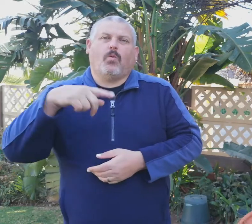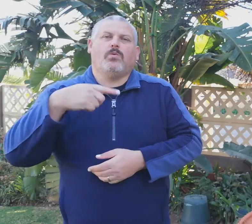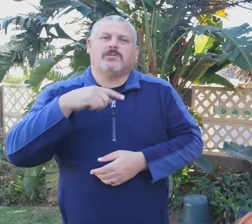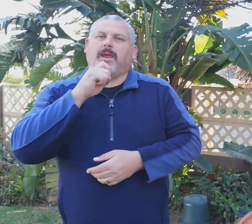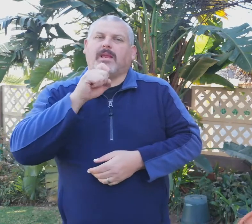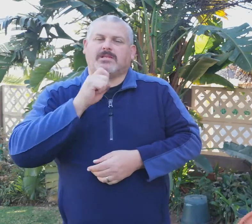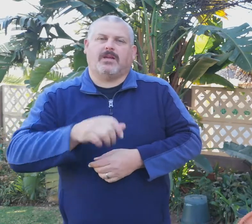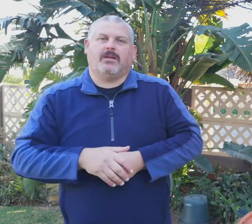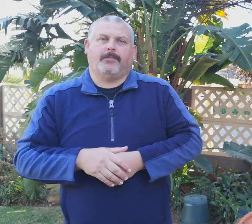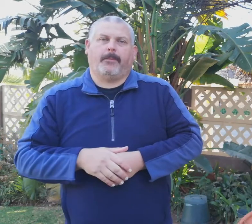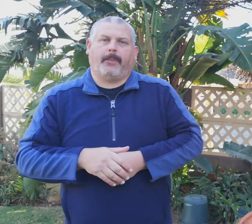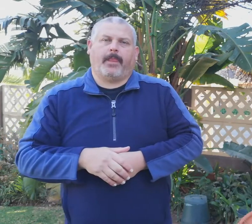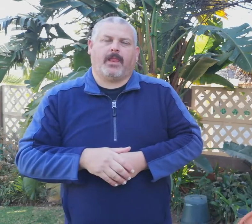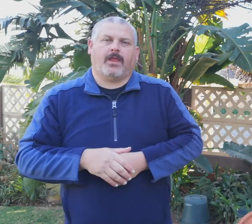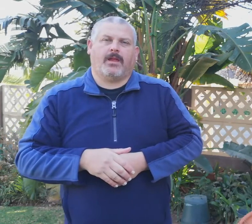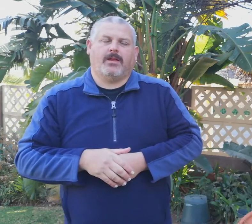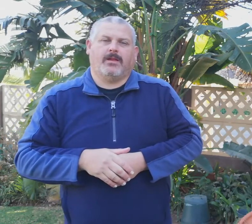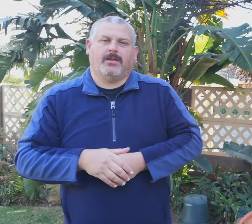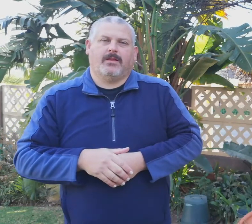So old means that.